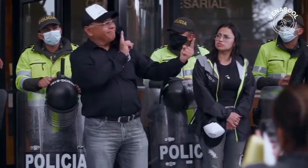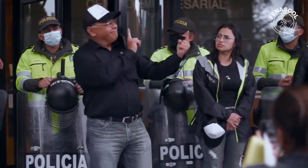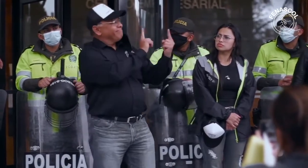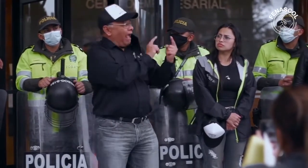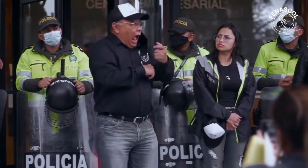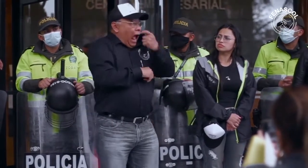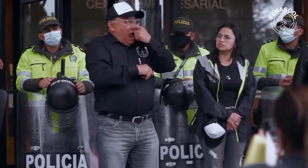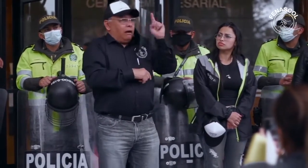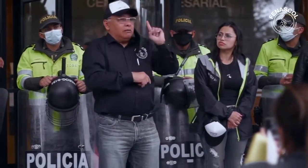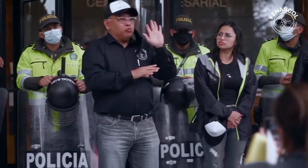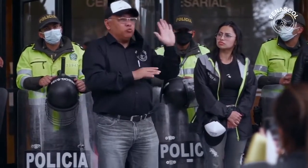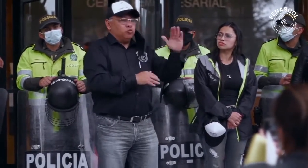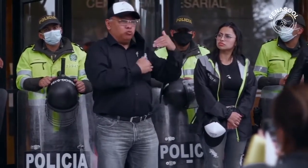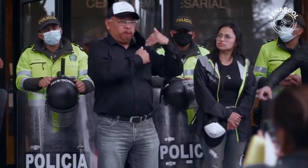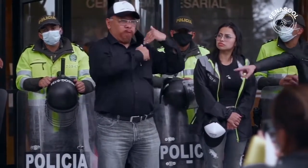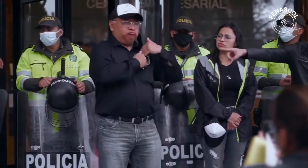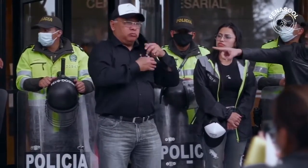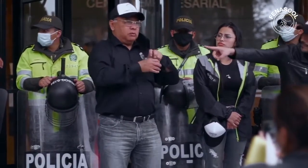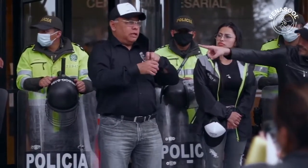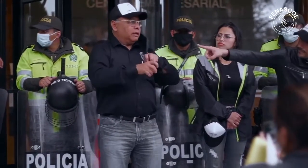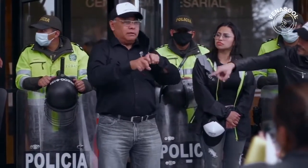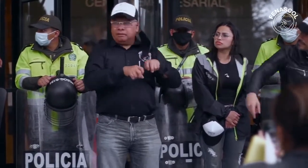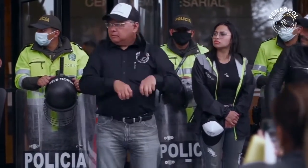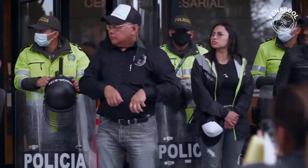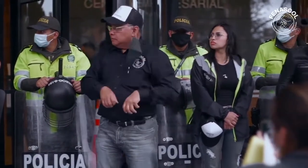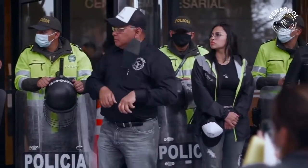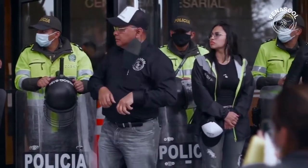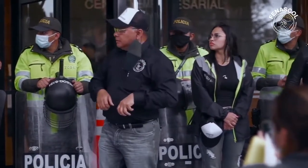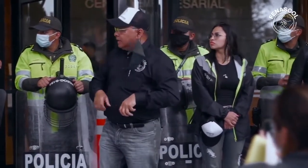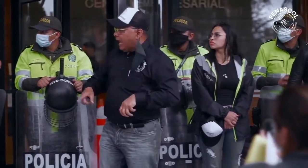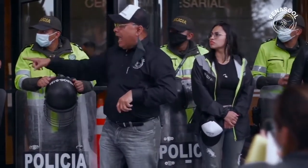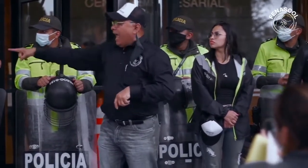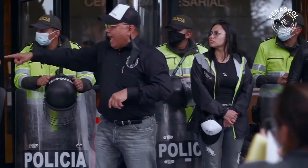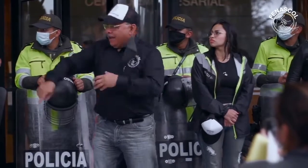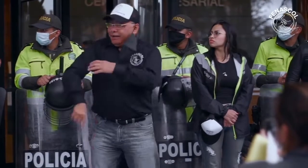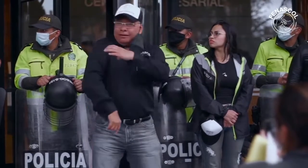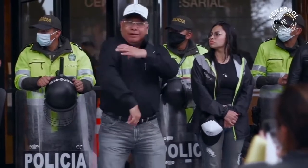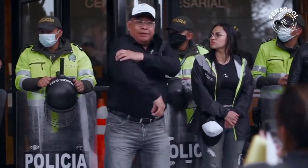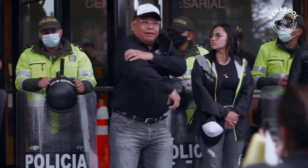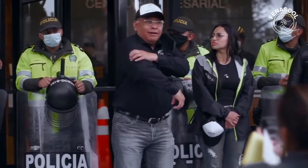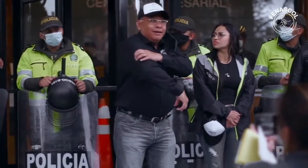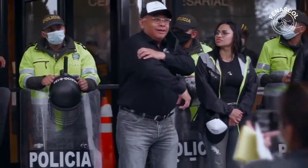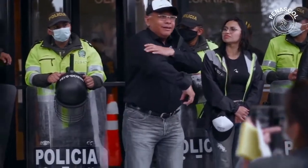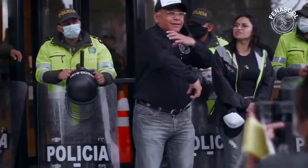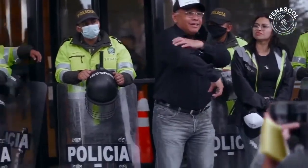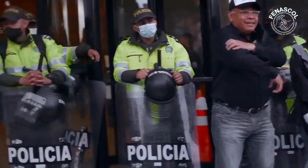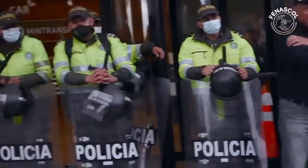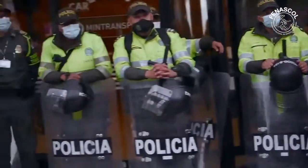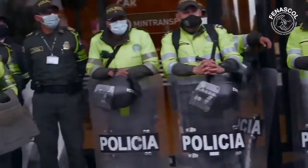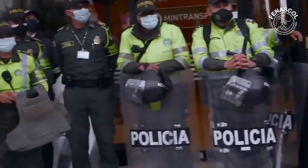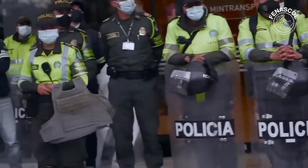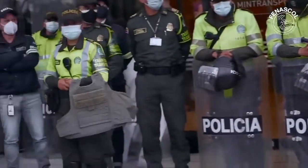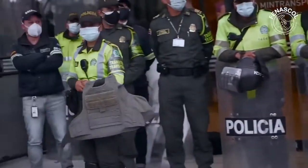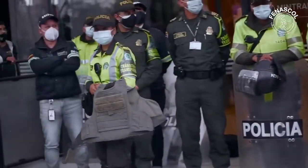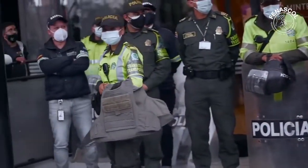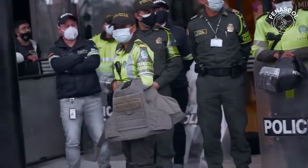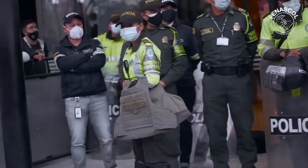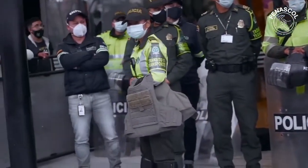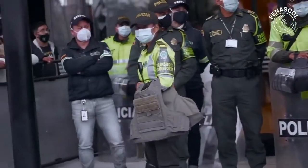mientras estábamos negociando vi que había una persona de la policía. Ah sí, aquí está. ¿Los ven?